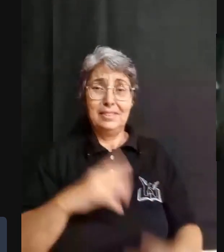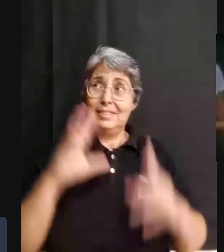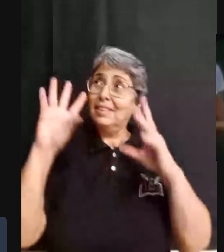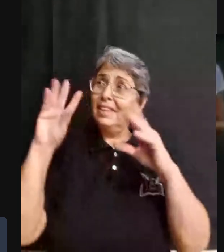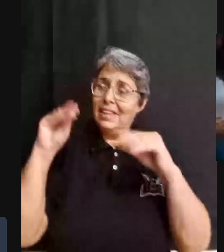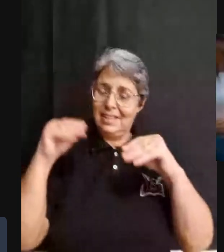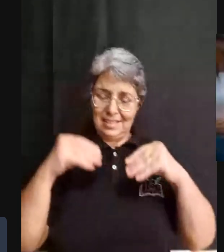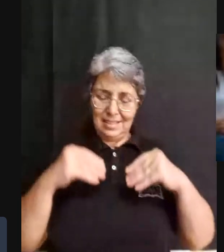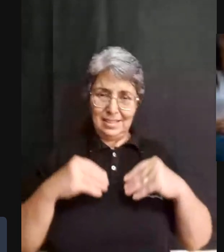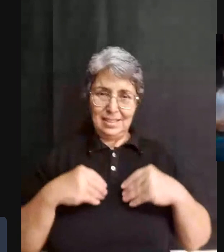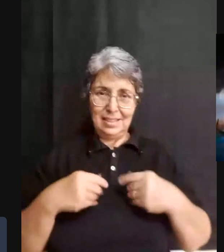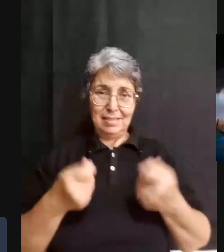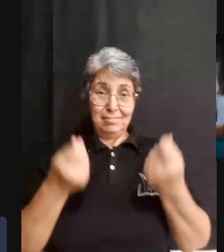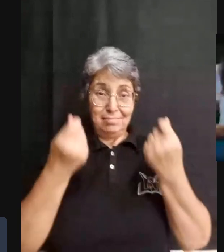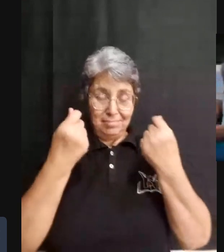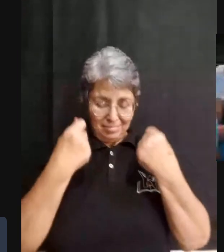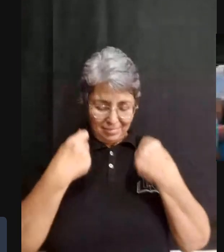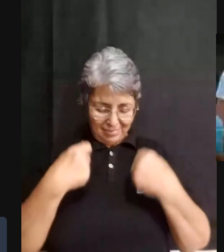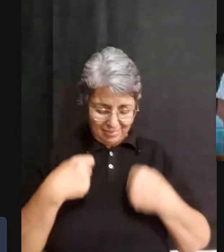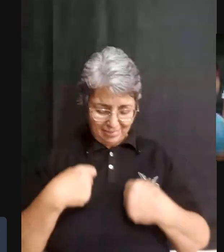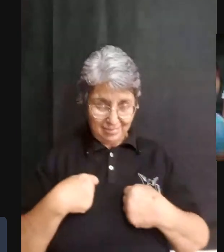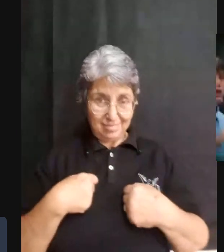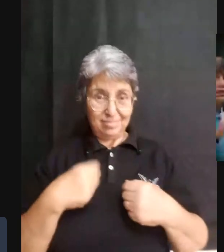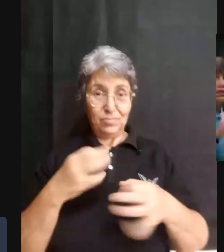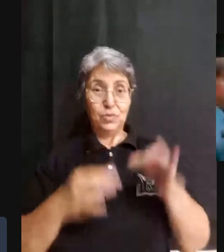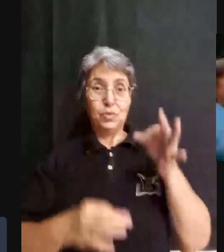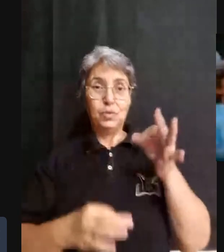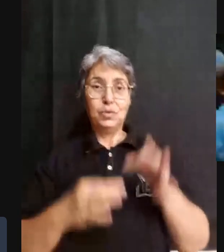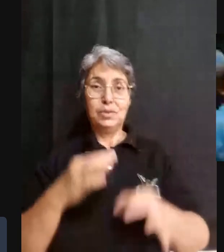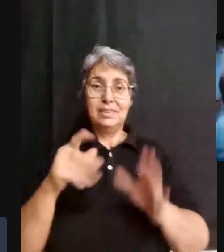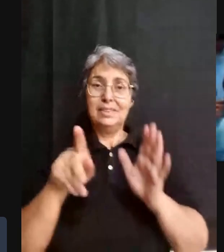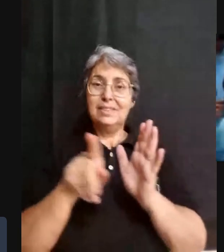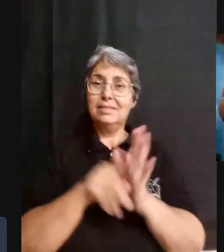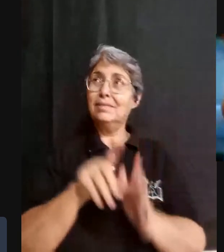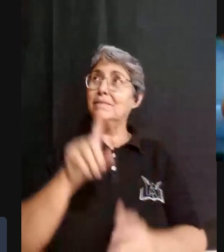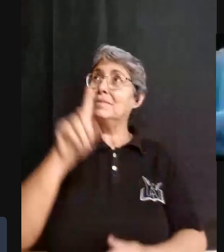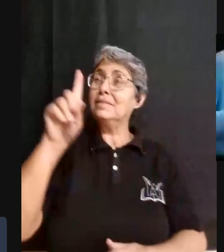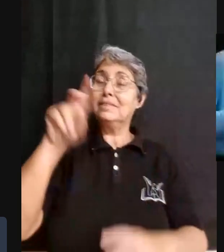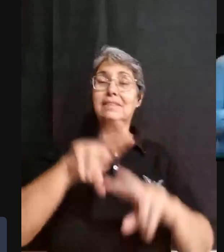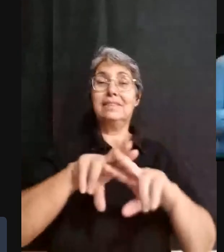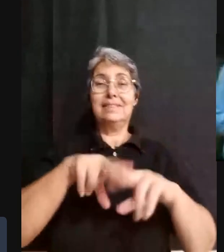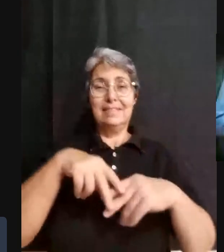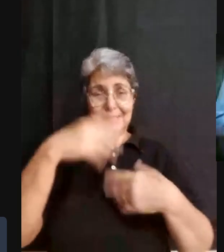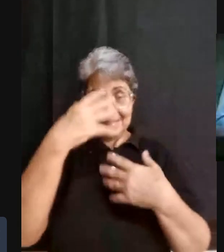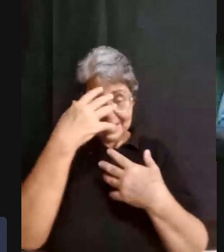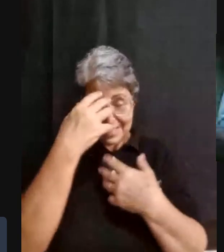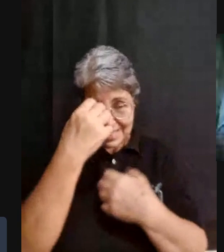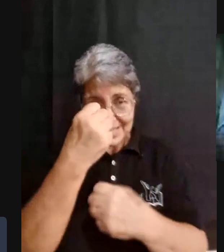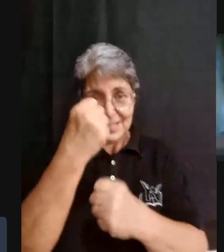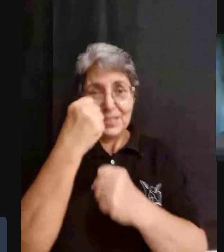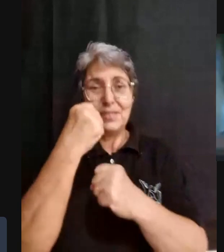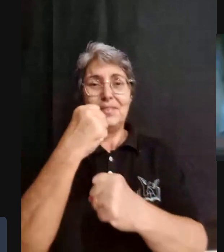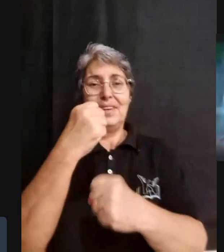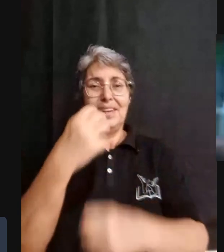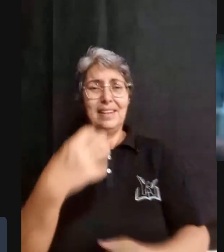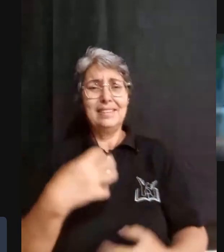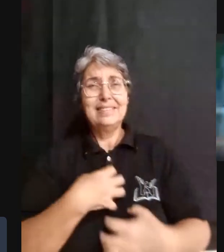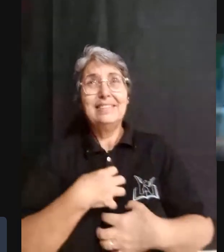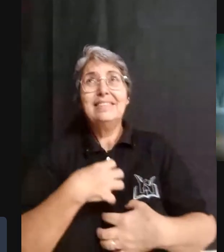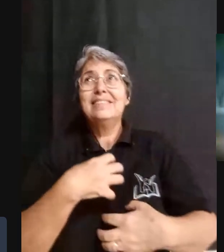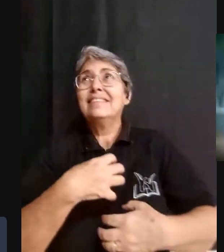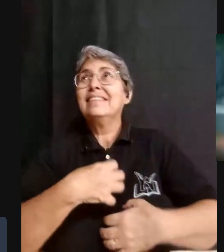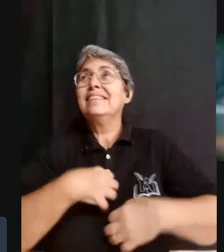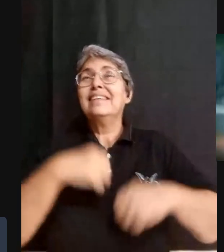justificados pela fé, nós temos paz para